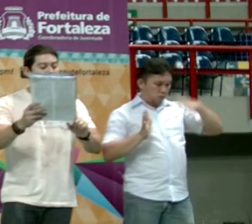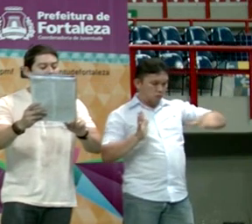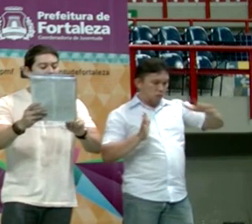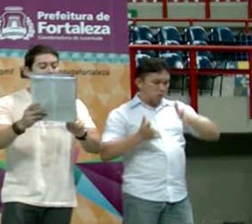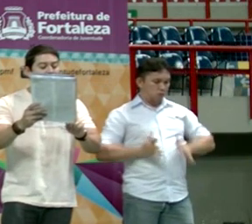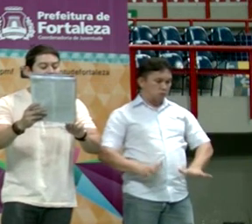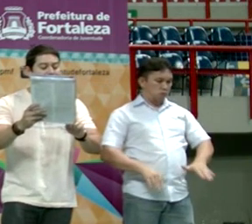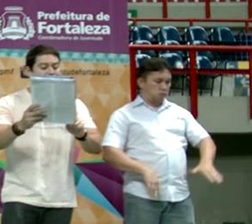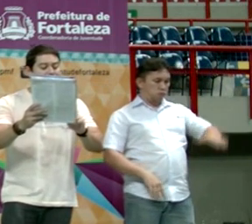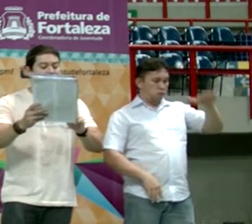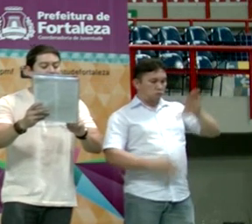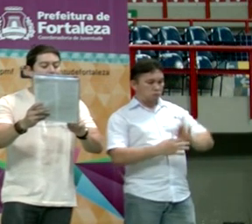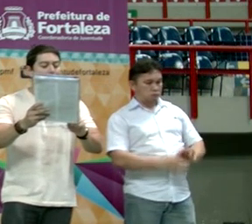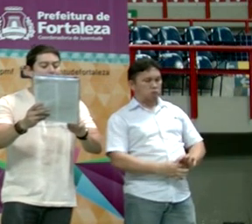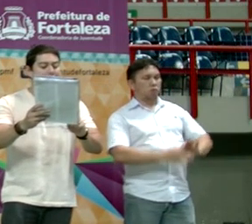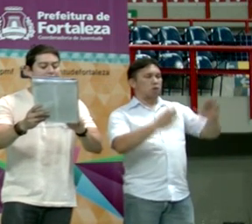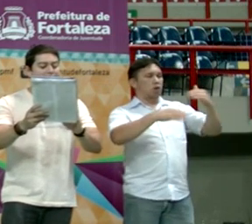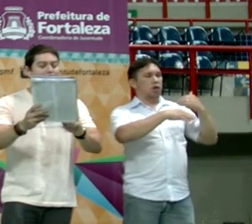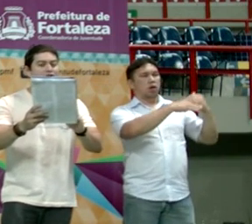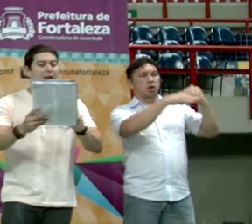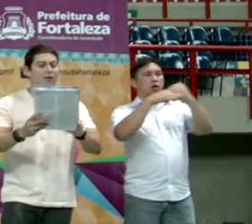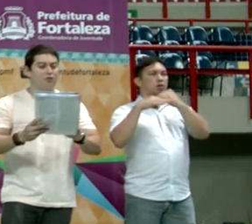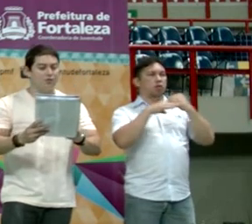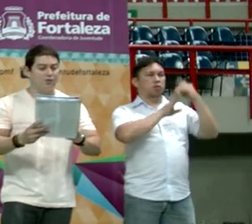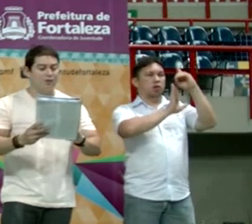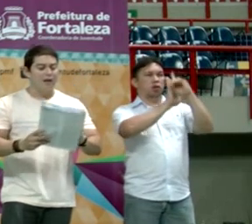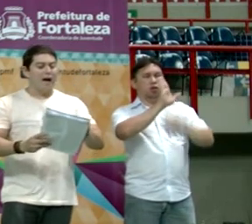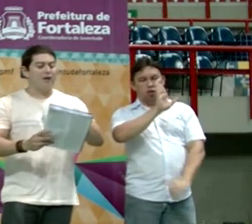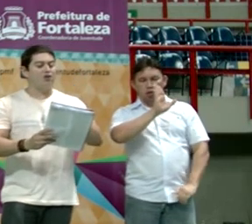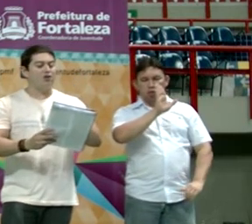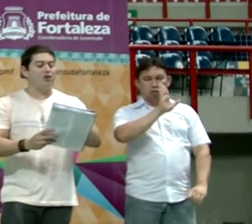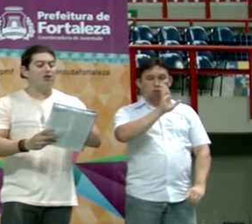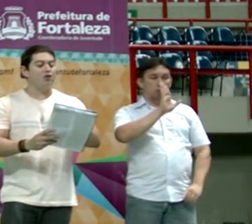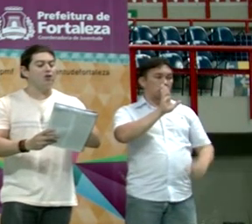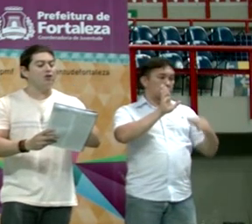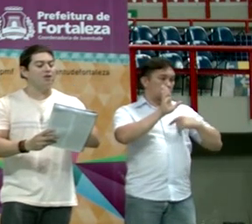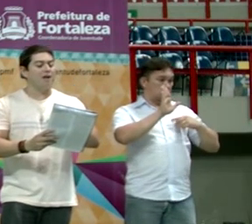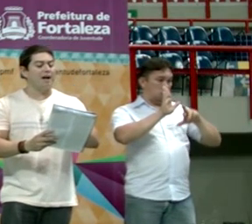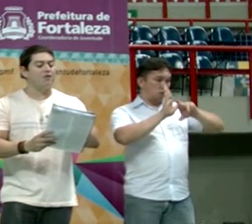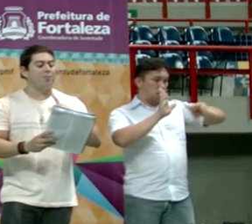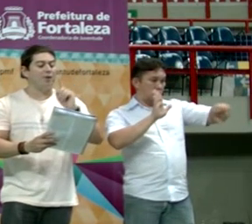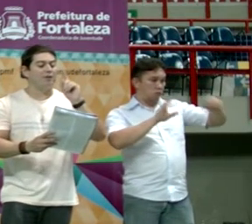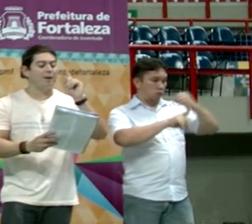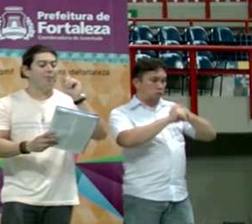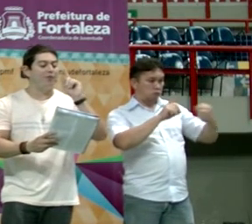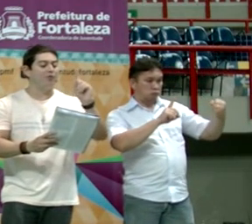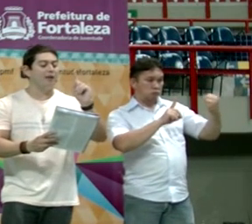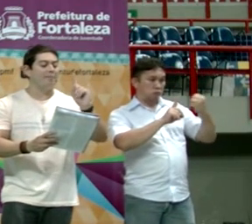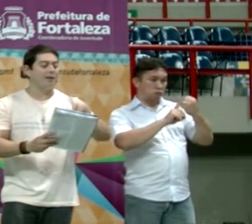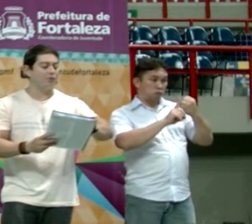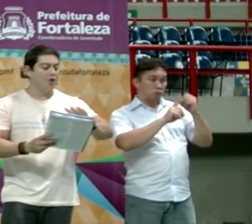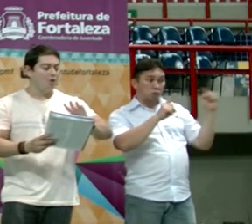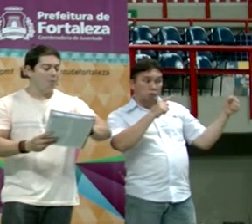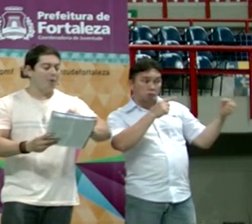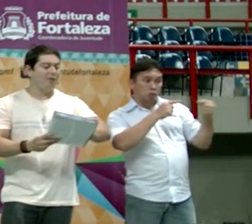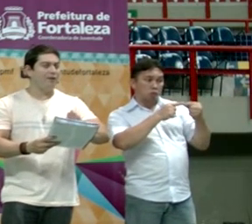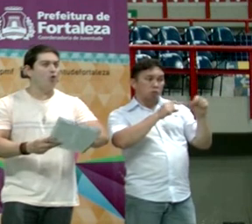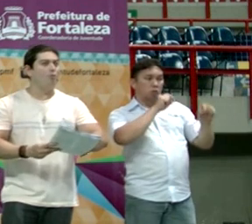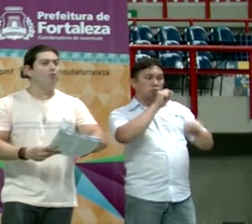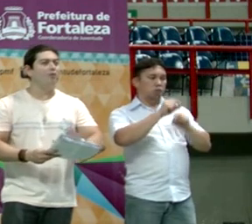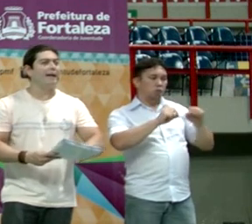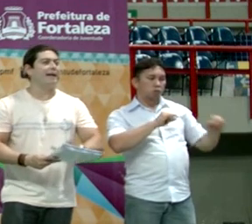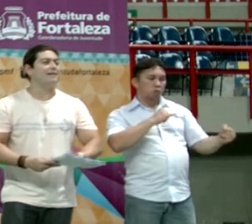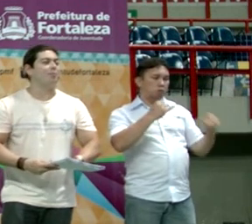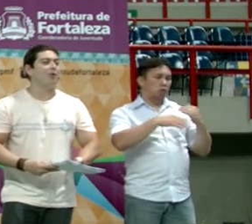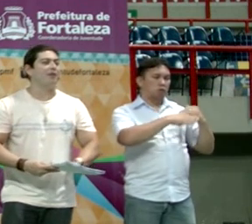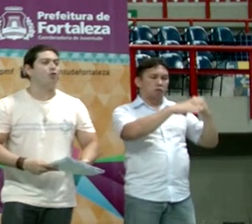se conservam livres e iguais em direitos. As distinções sociais só podem ter por fundamento o